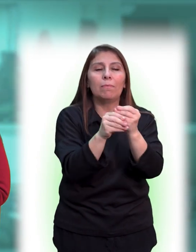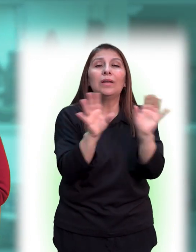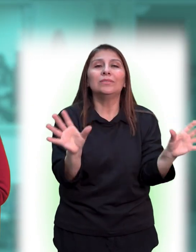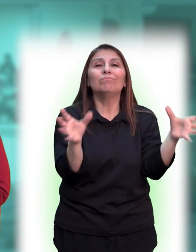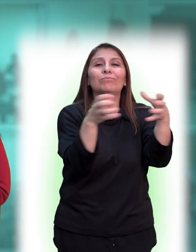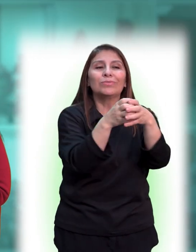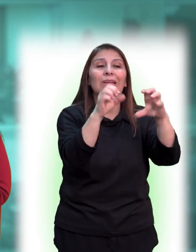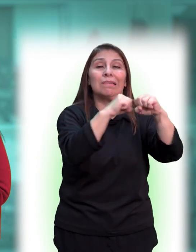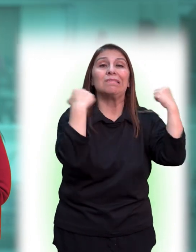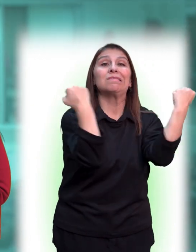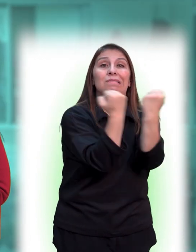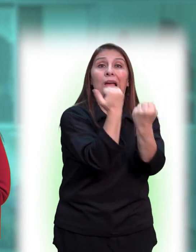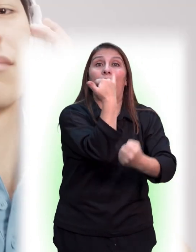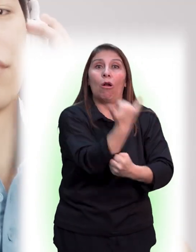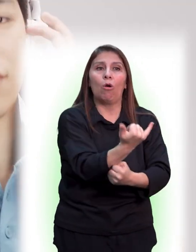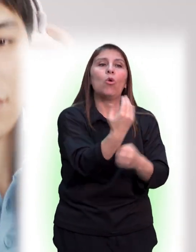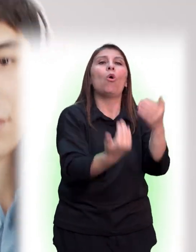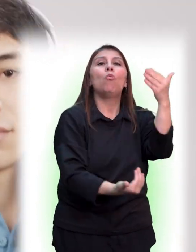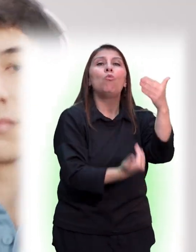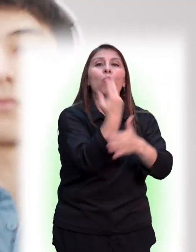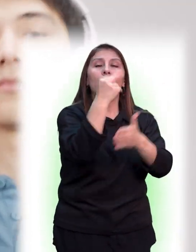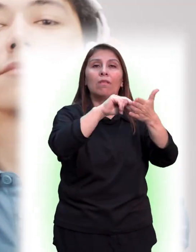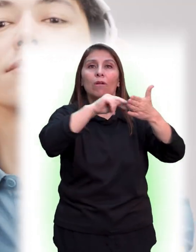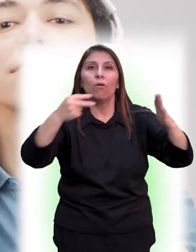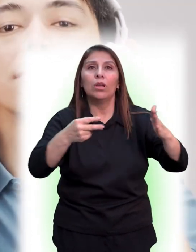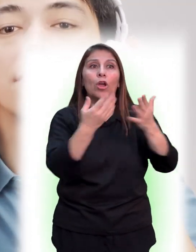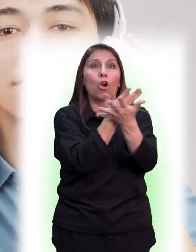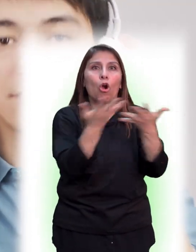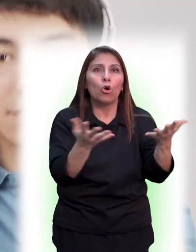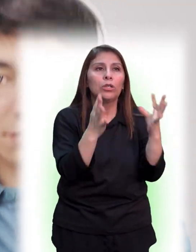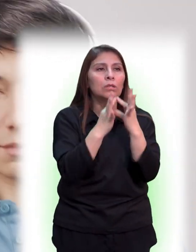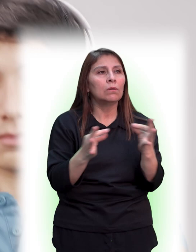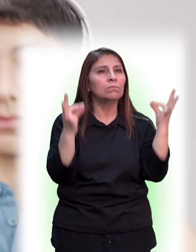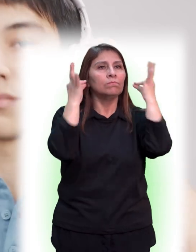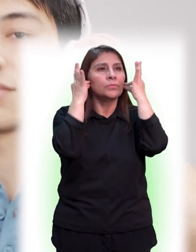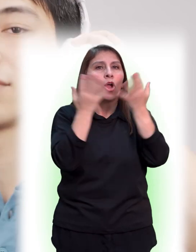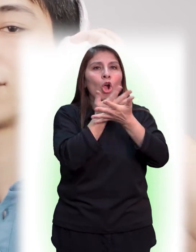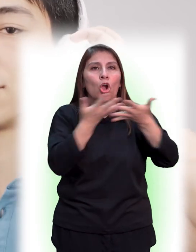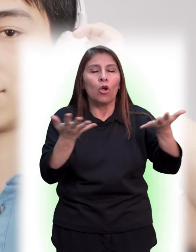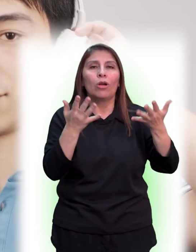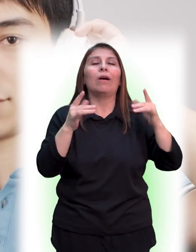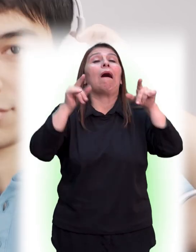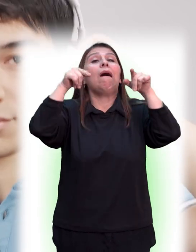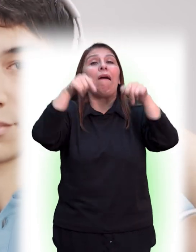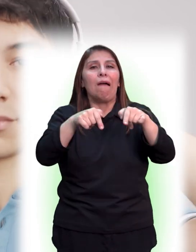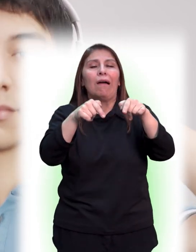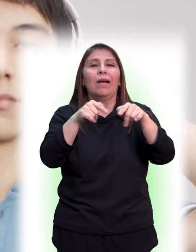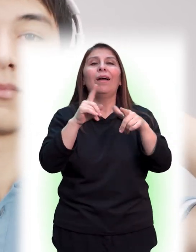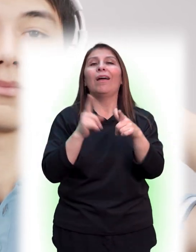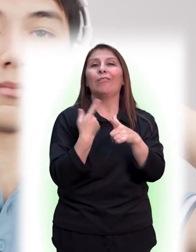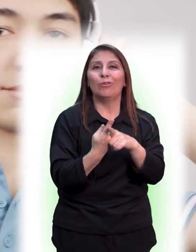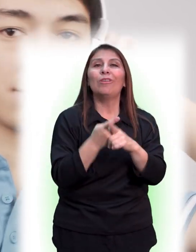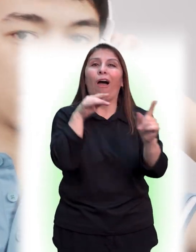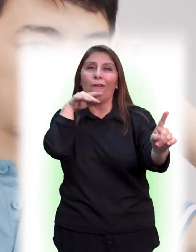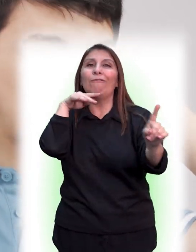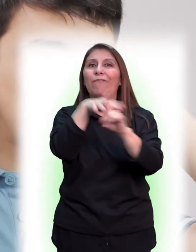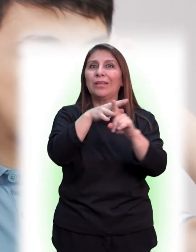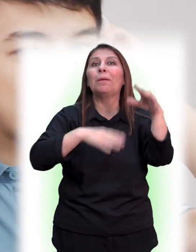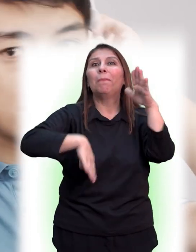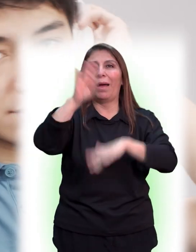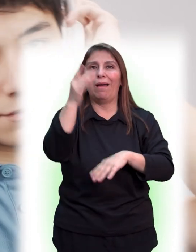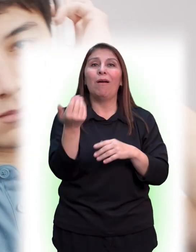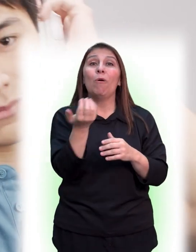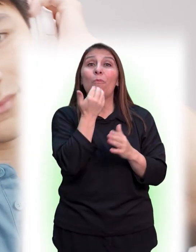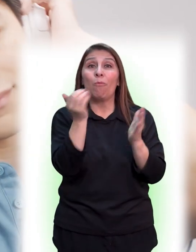al utilizar también la tecnología, los nuevos dispositivos, ese ruido también aumente. Y el uso de